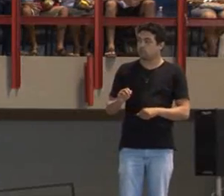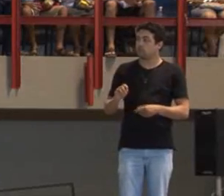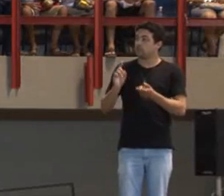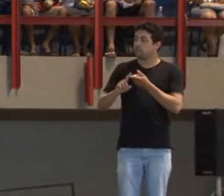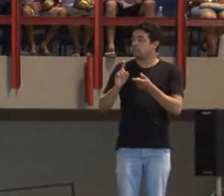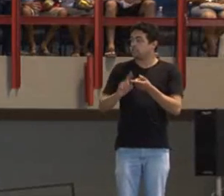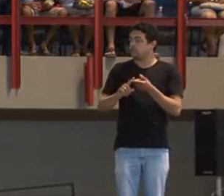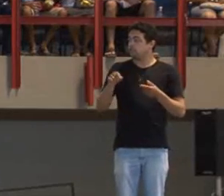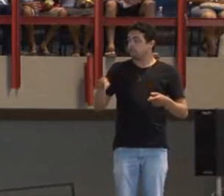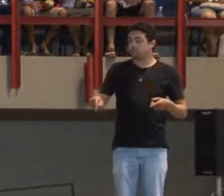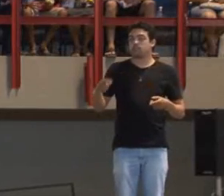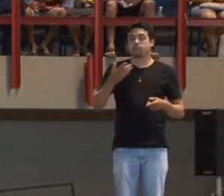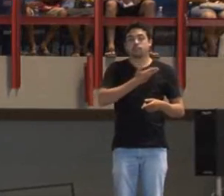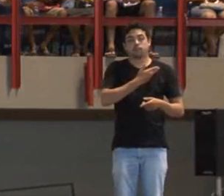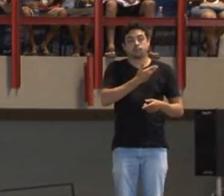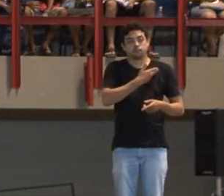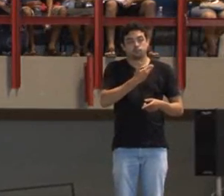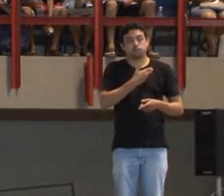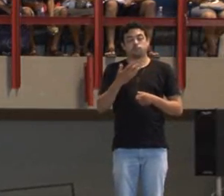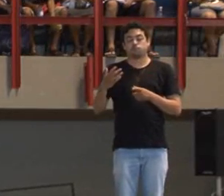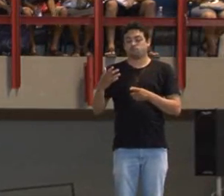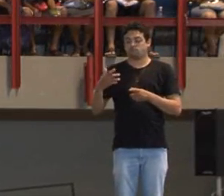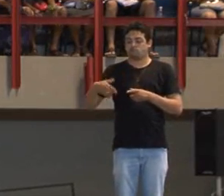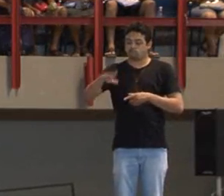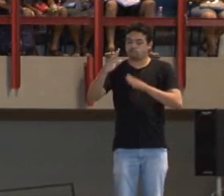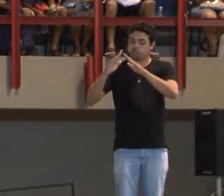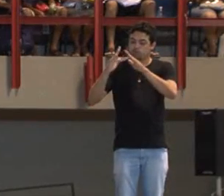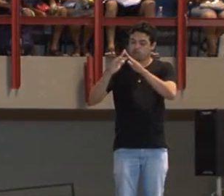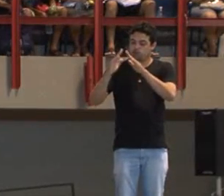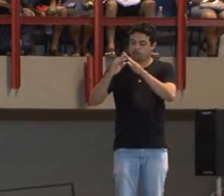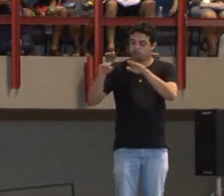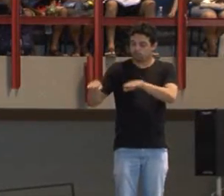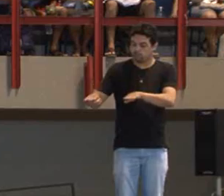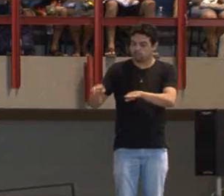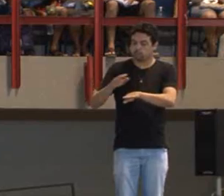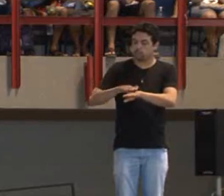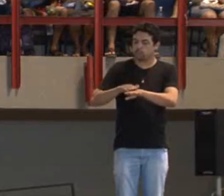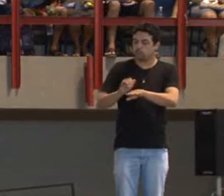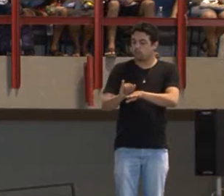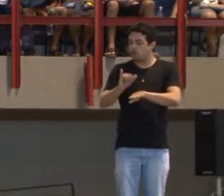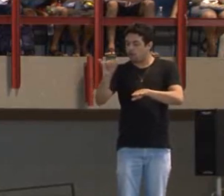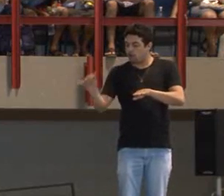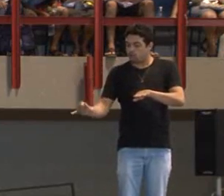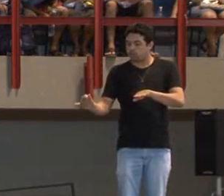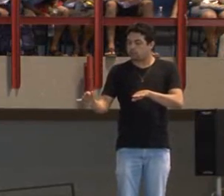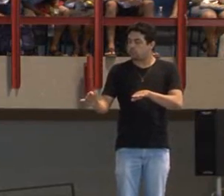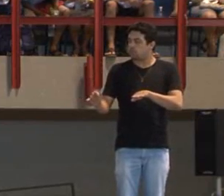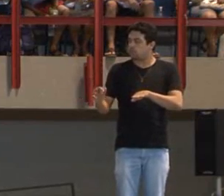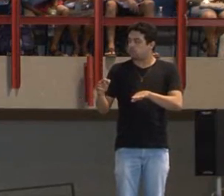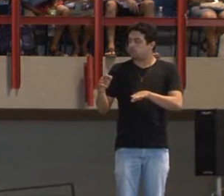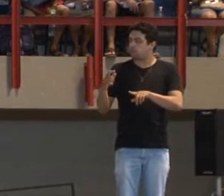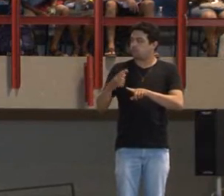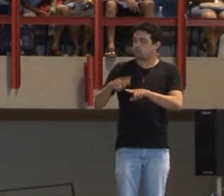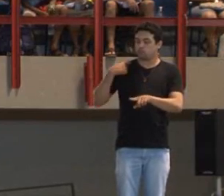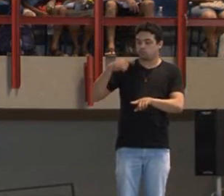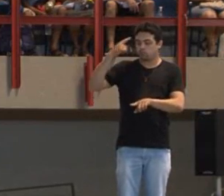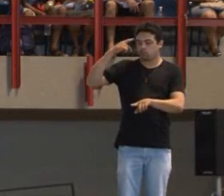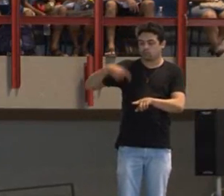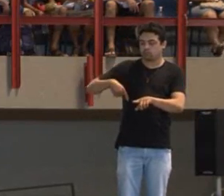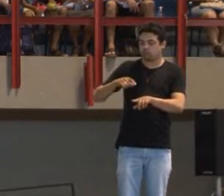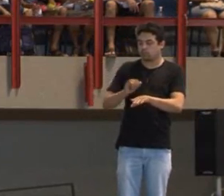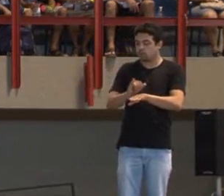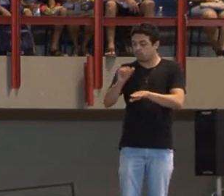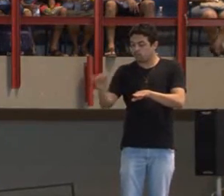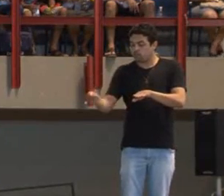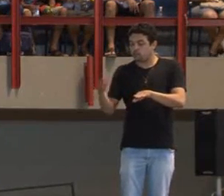Final de semana, ele levou um amiguinho dele lá para casa. Aí eu vi ele dizendo para o amigo dele, ele não sabia que eu estava ouvindo. Aí